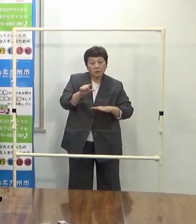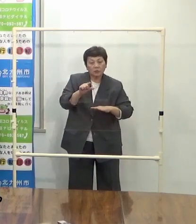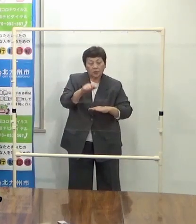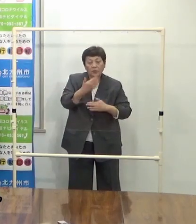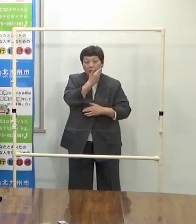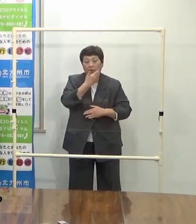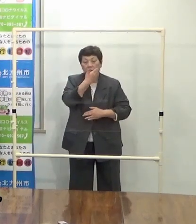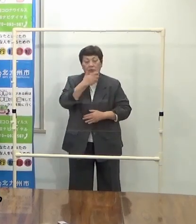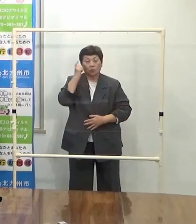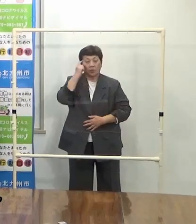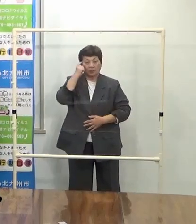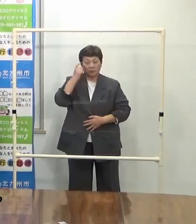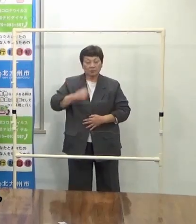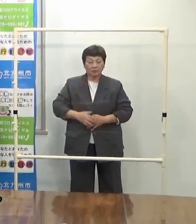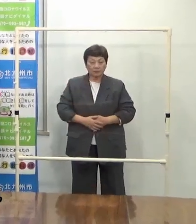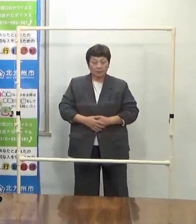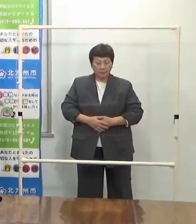思います。